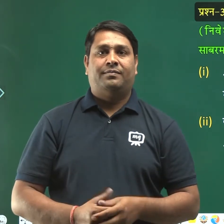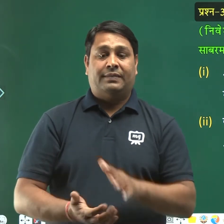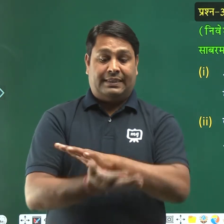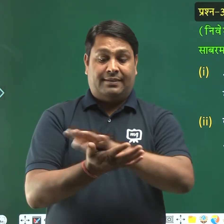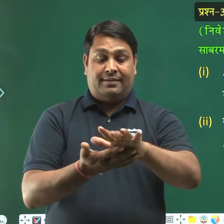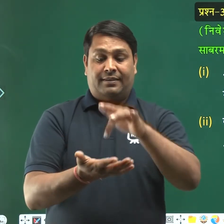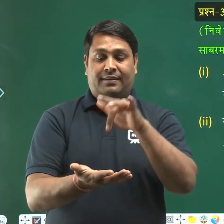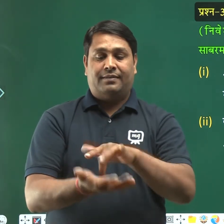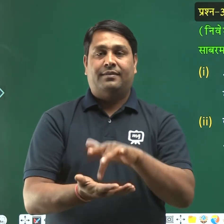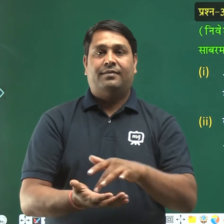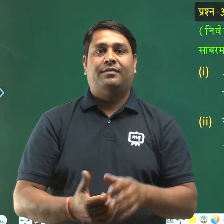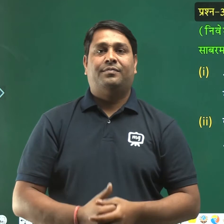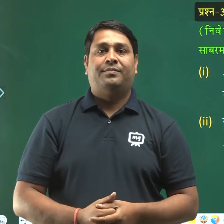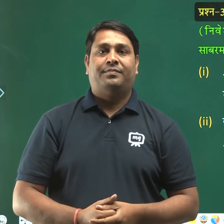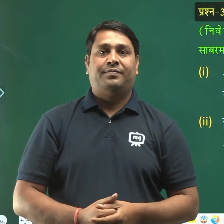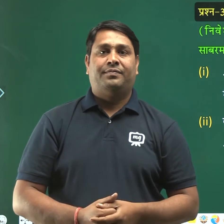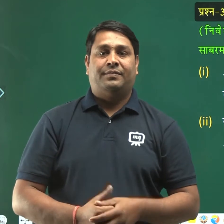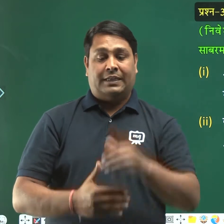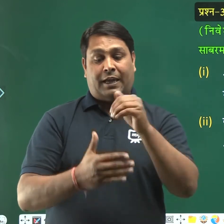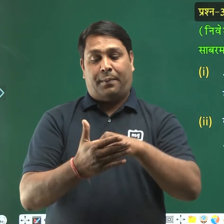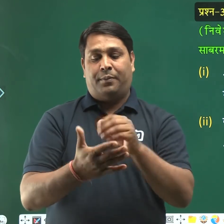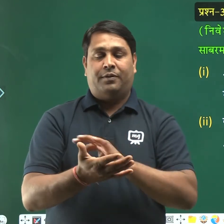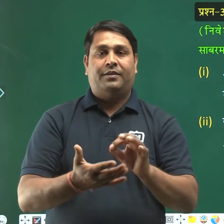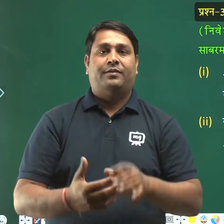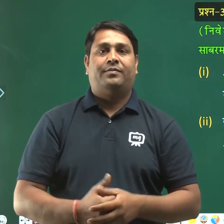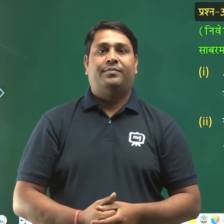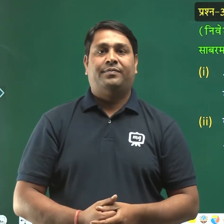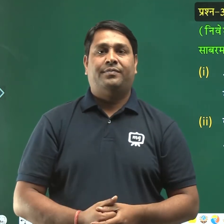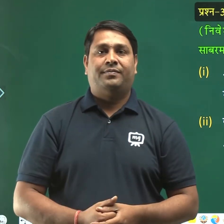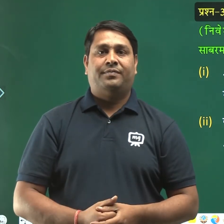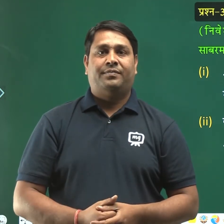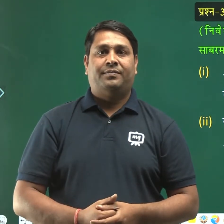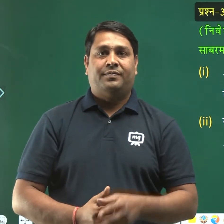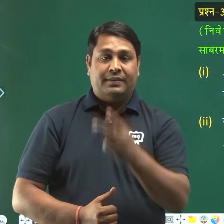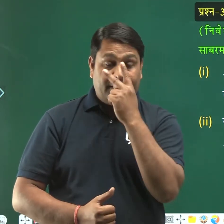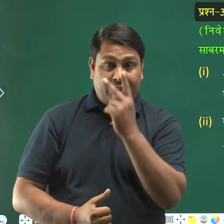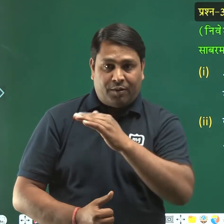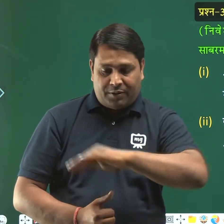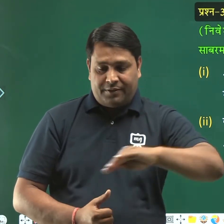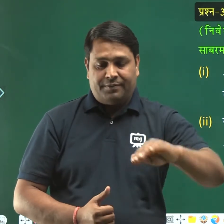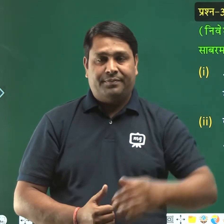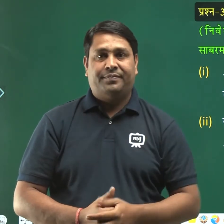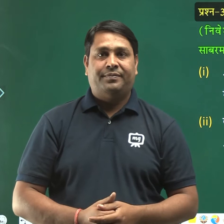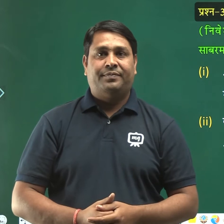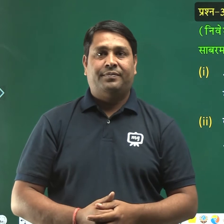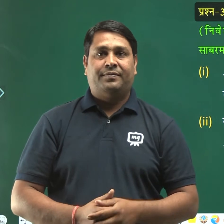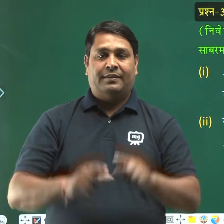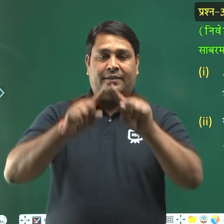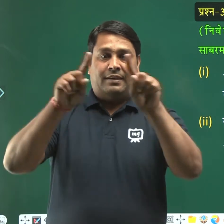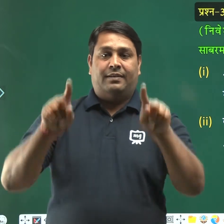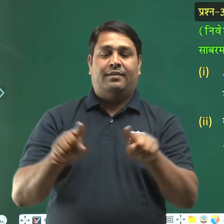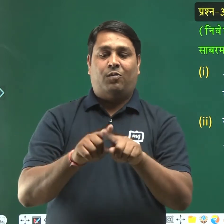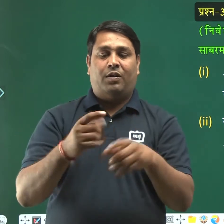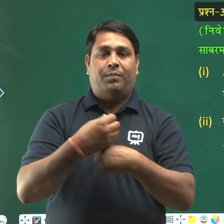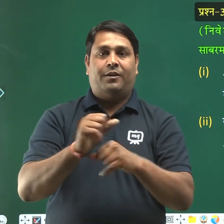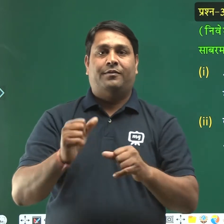रिक्त स्थानों की पूर्ति करो। देखो बच्चों, ये कॉलम बना